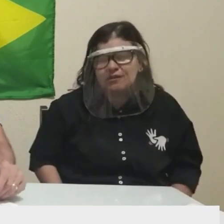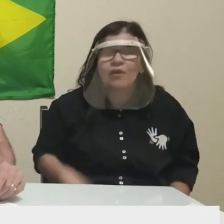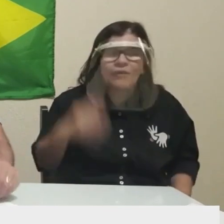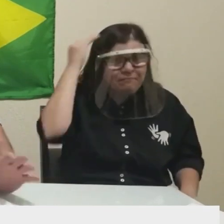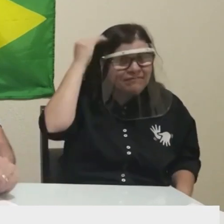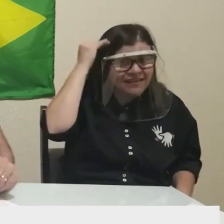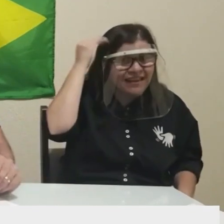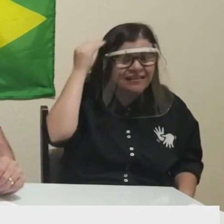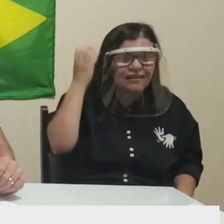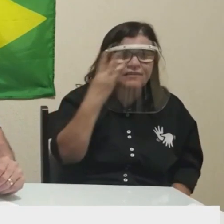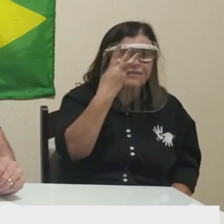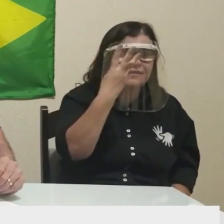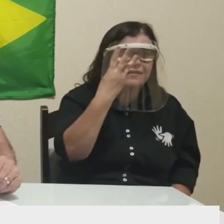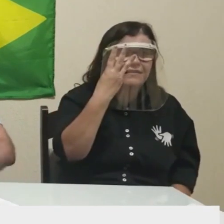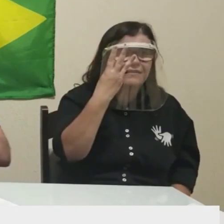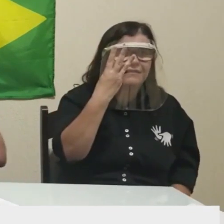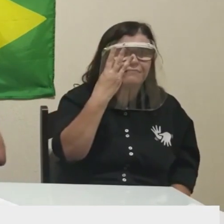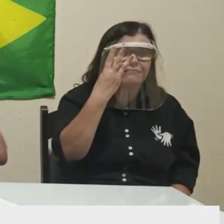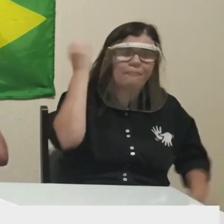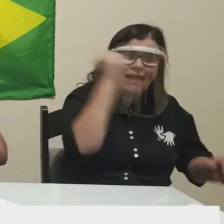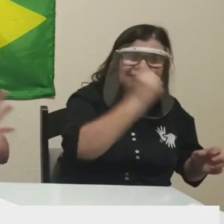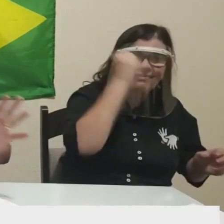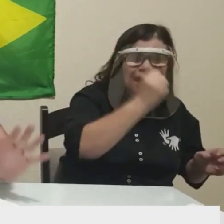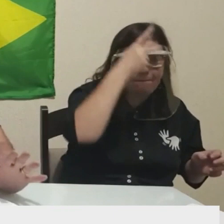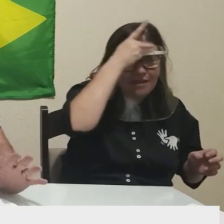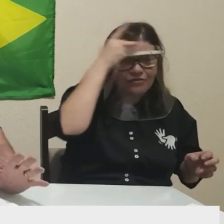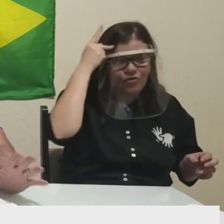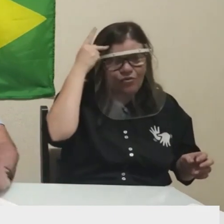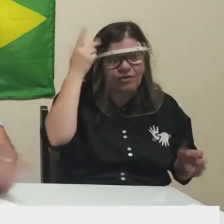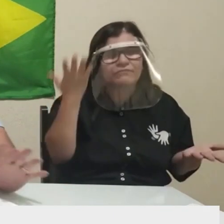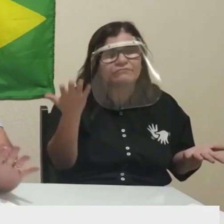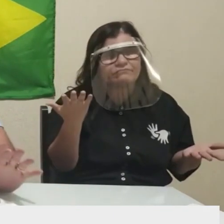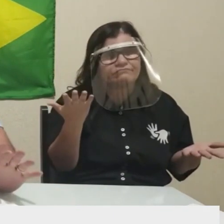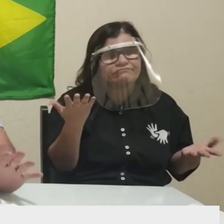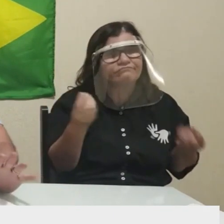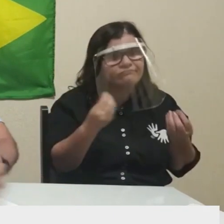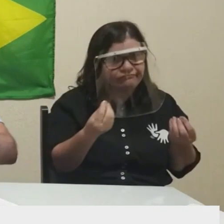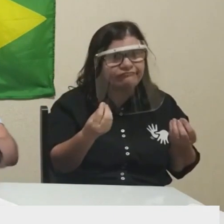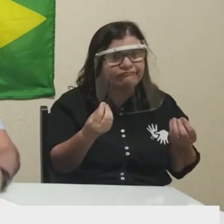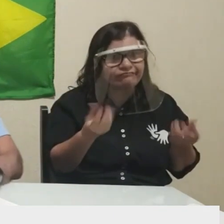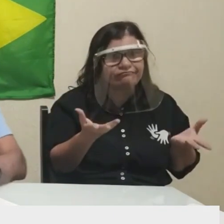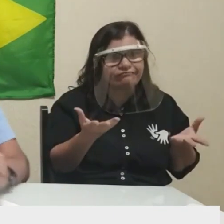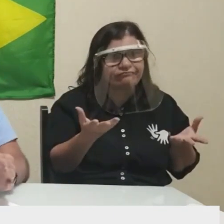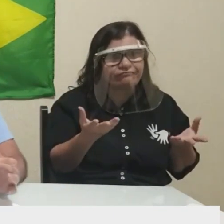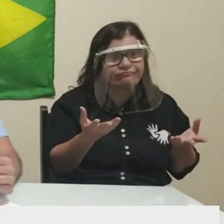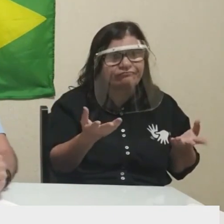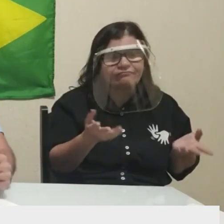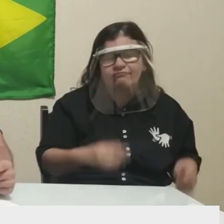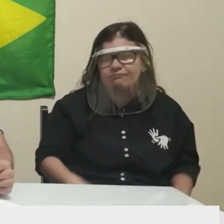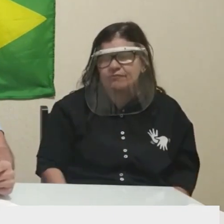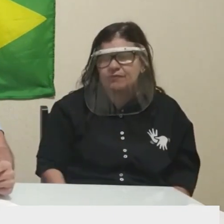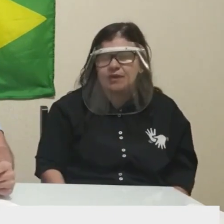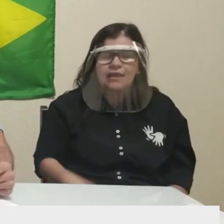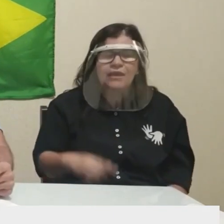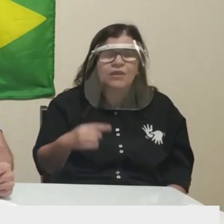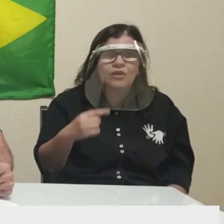alguém, você não vai preso. Até porque a polícia não pode agora entrar em comunidade, né? Vamos falar do Rio de Janeiro. Tem um vídeo que é inacreditável, o carro